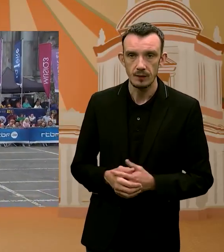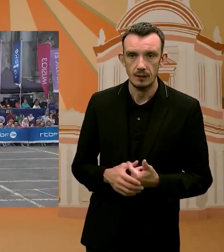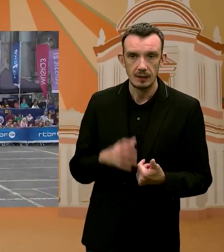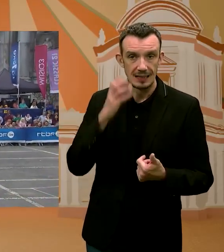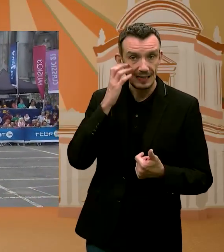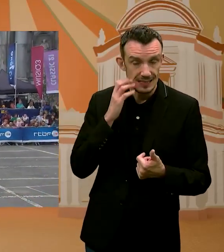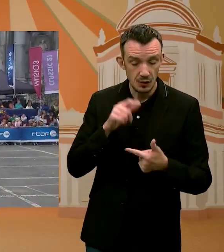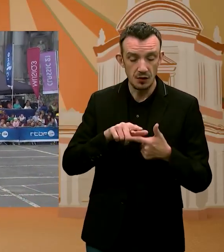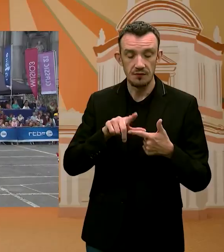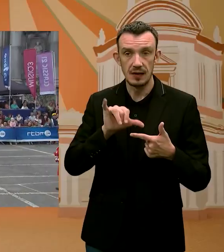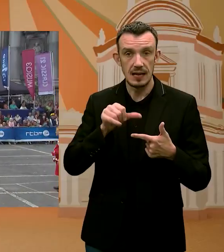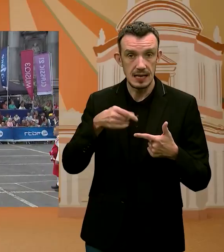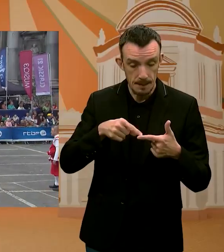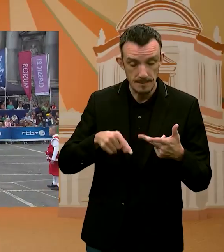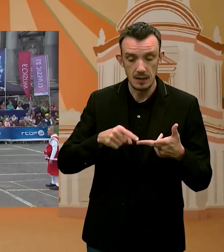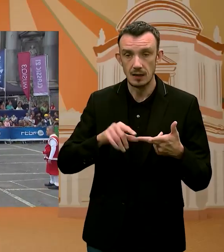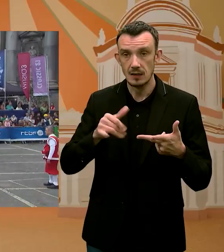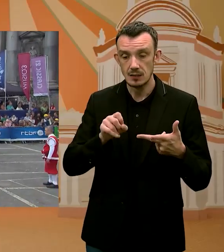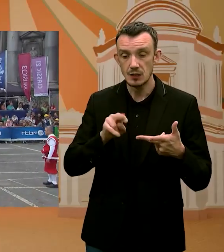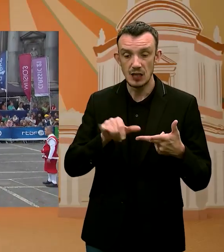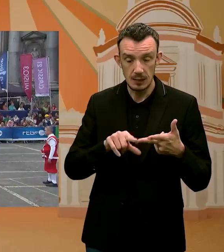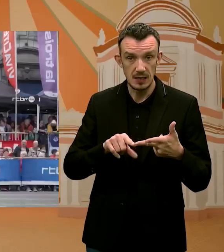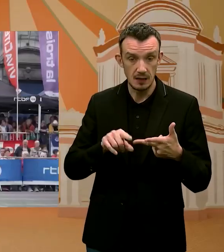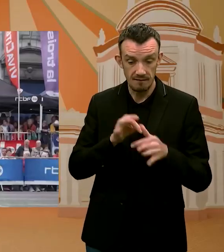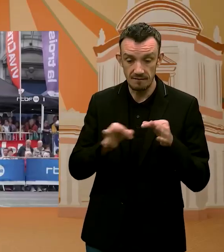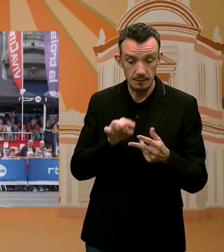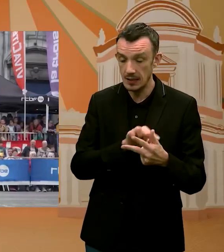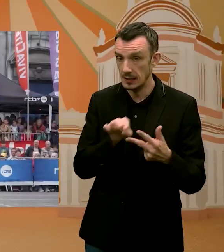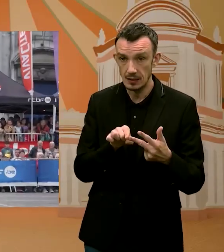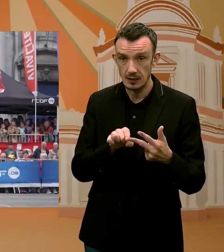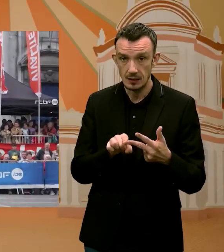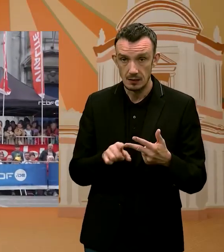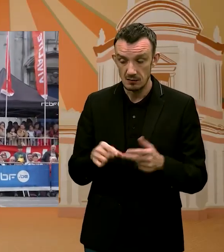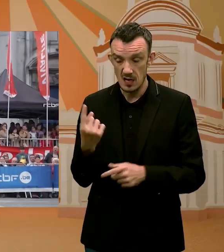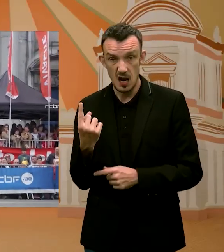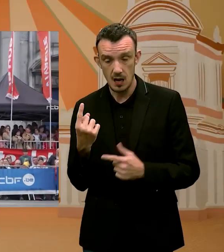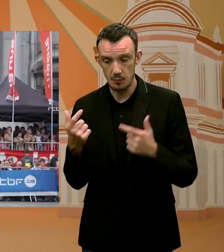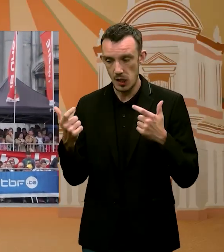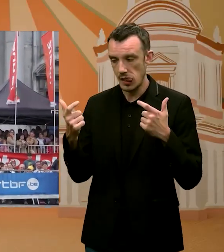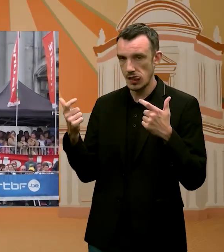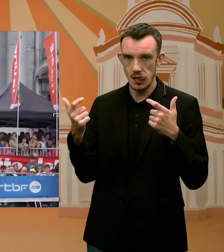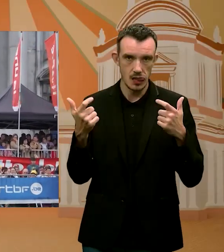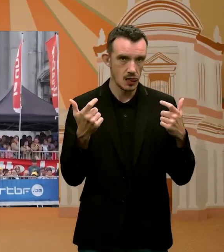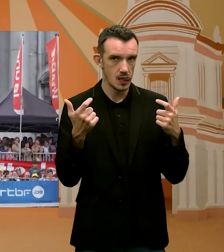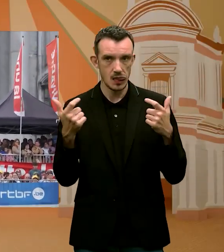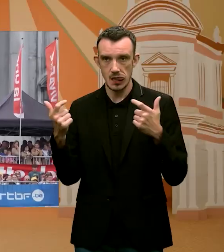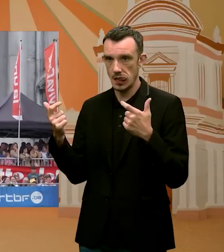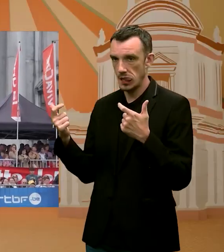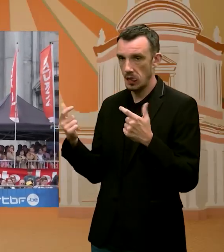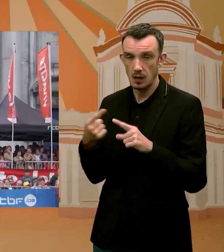Fripia. Mais la fatigue commence à se faire sentir. On voit que les coups sont moins... Et puis il faut faire très attention près des barénadars,